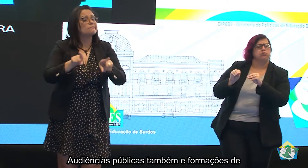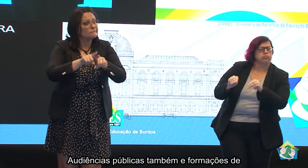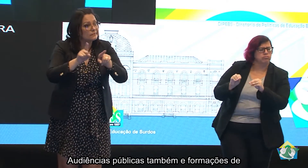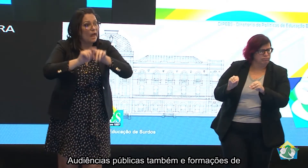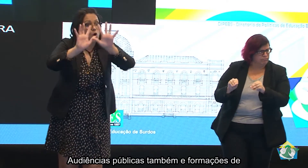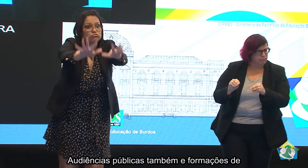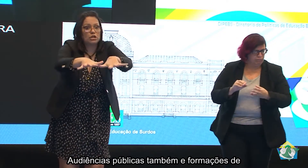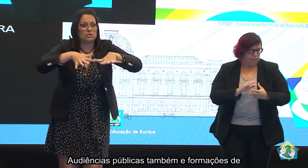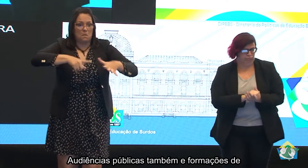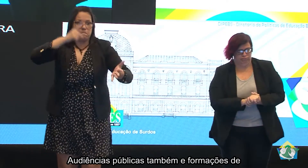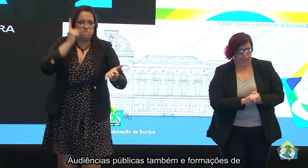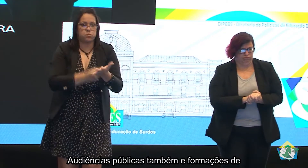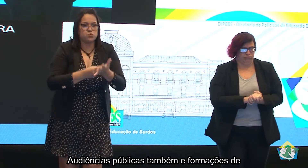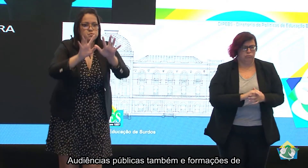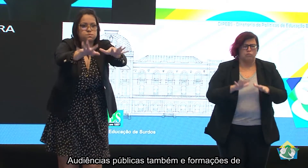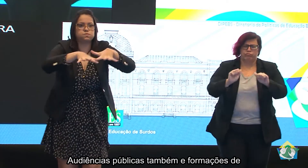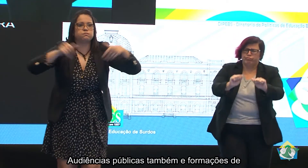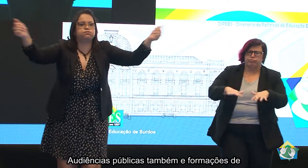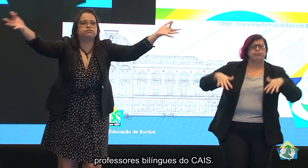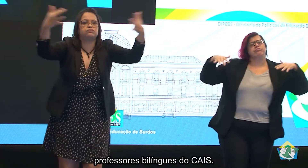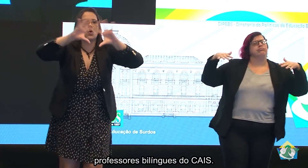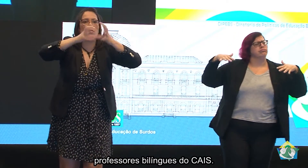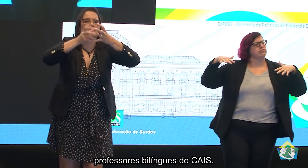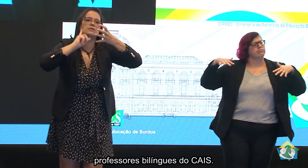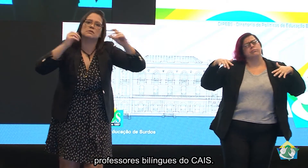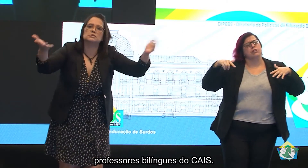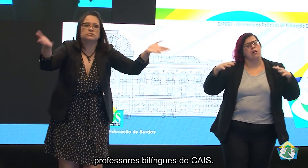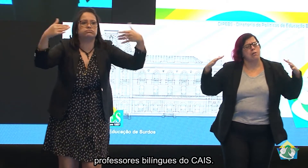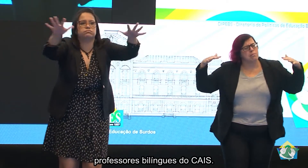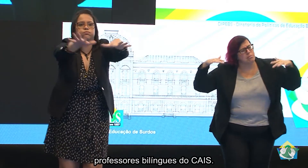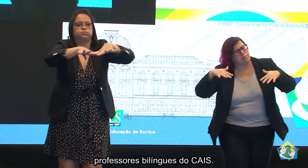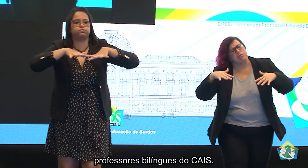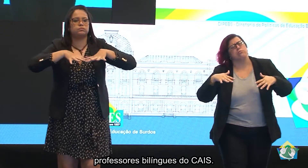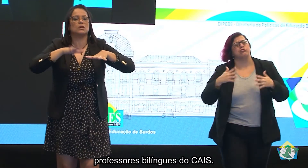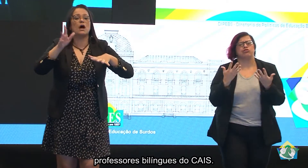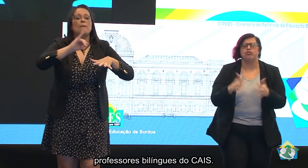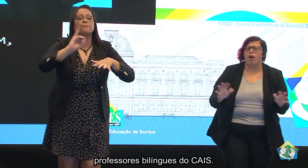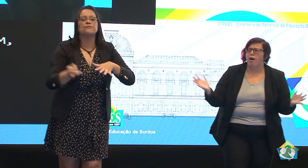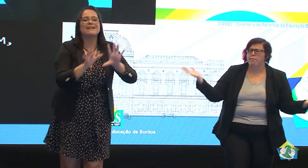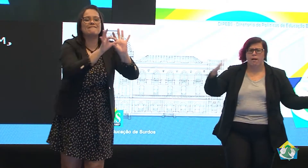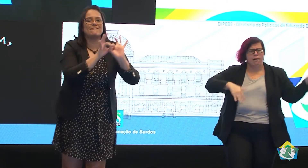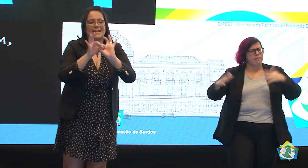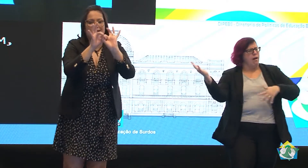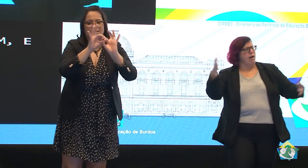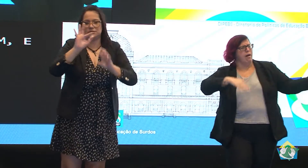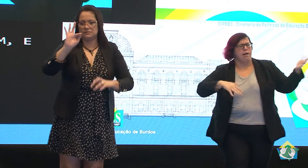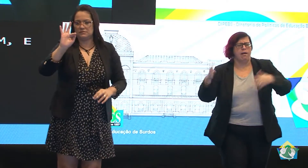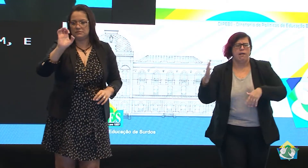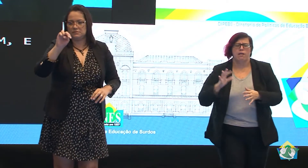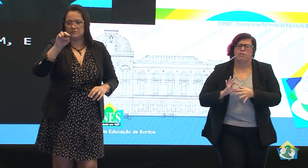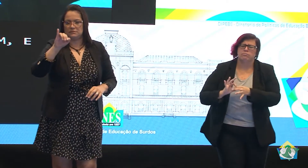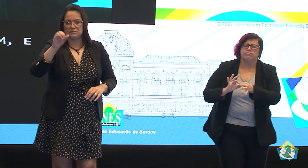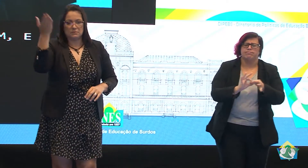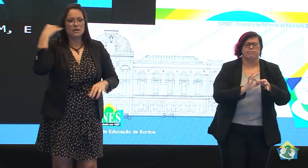Audiências públicas também e formações de professores bilíngues do CAIS.